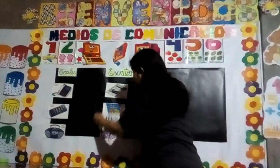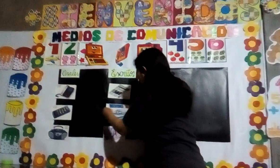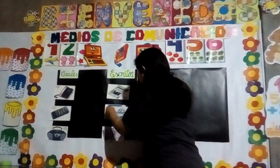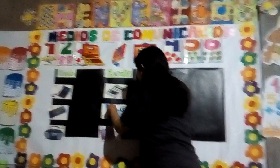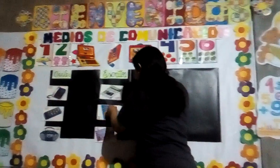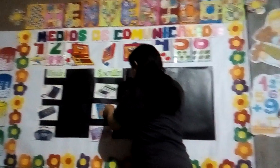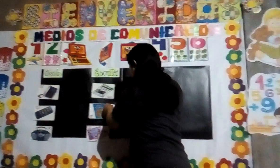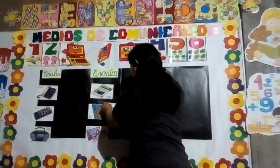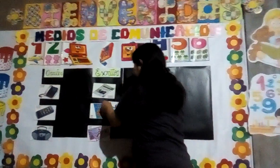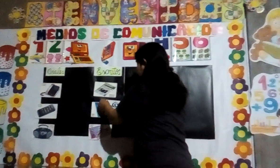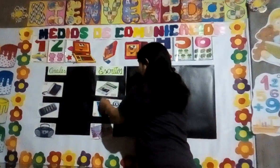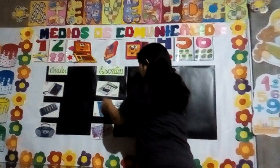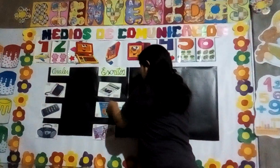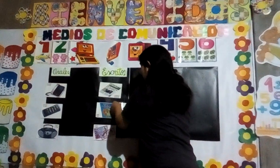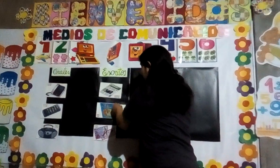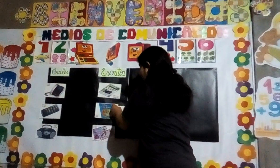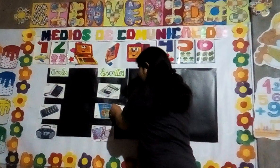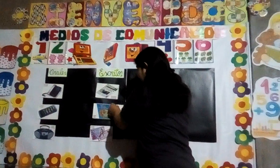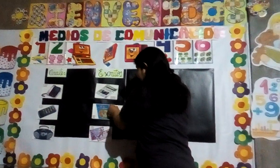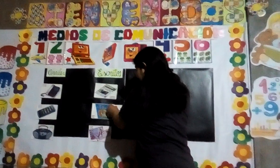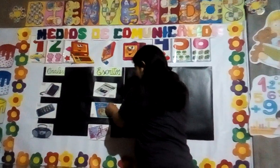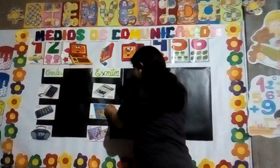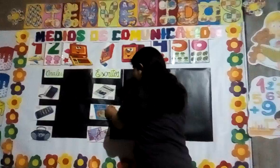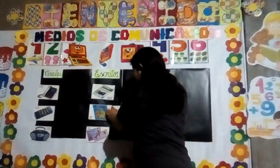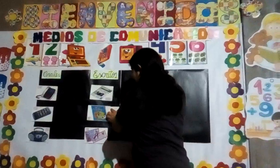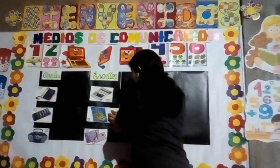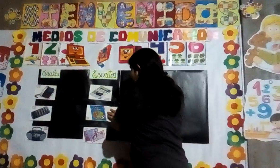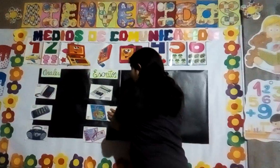electrónico se usa frecuentemente. ¿Ya? ¿Por qué?